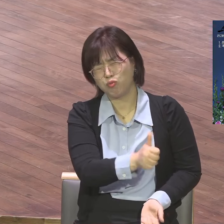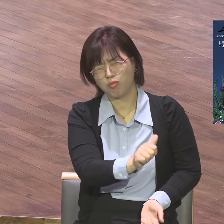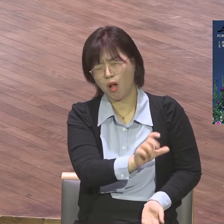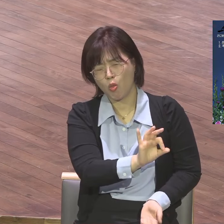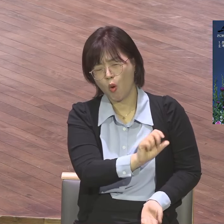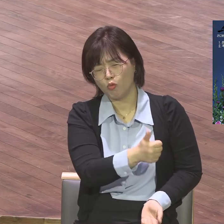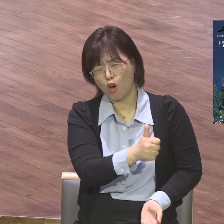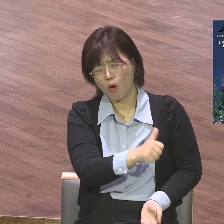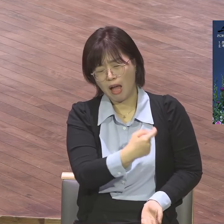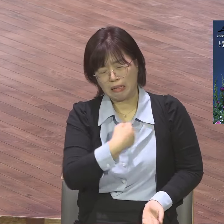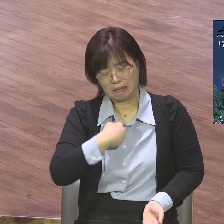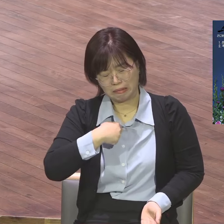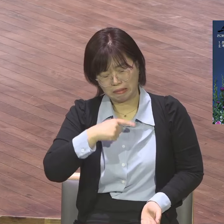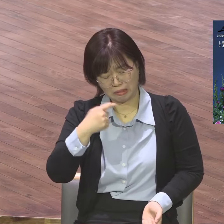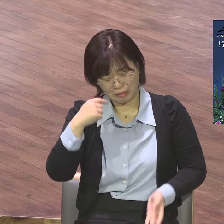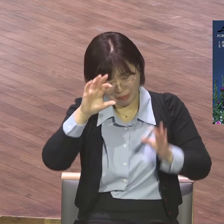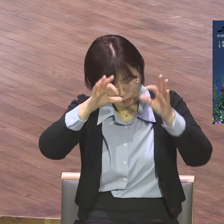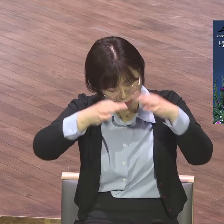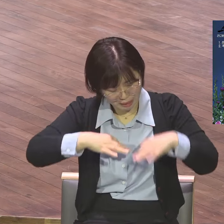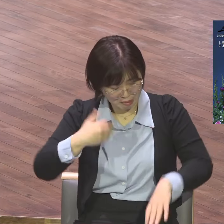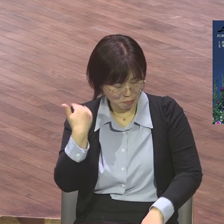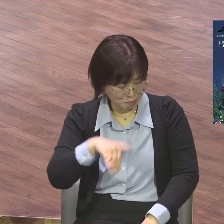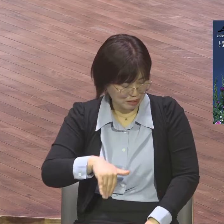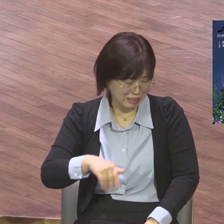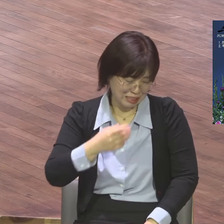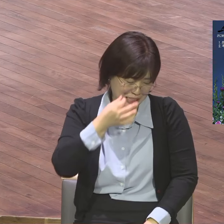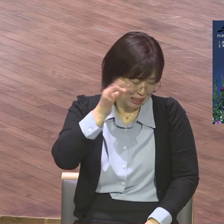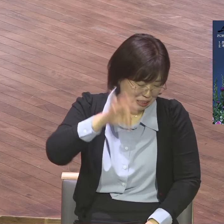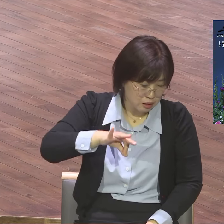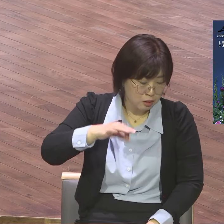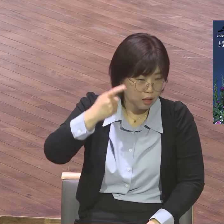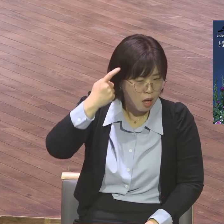그런 식으로 살아서 어떻게 인도를 받겠어요?